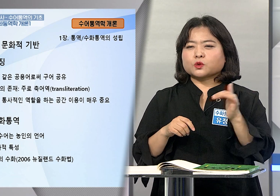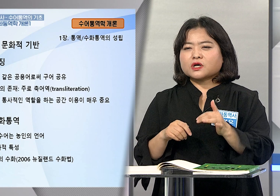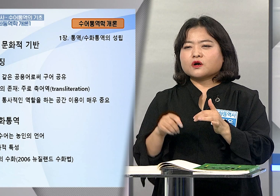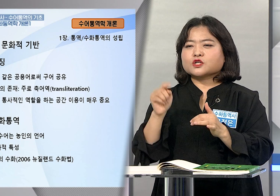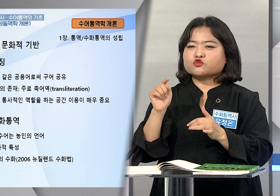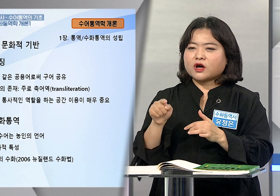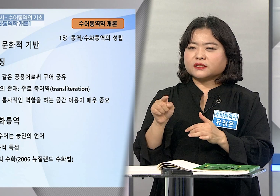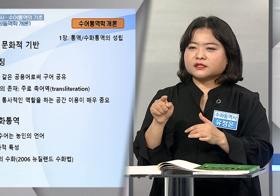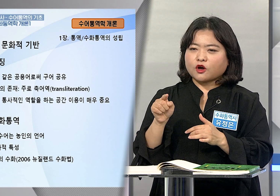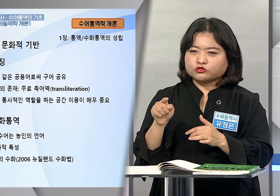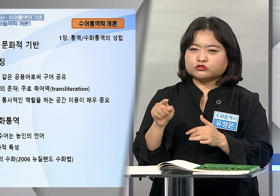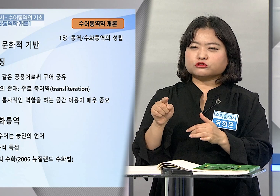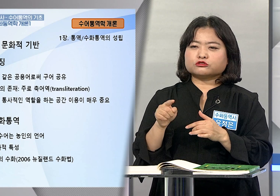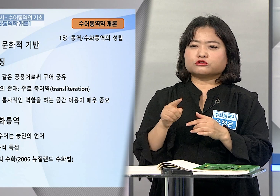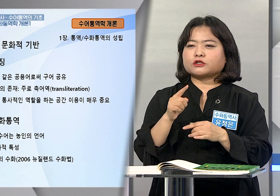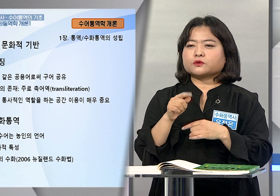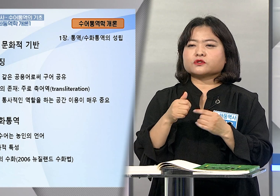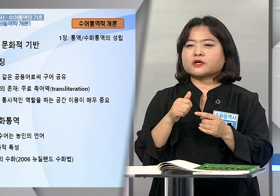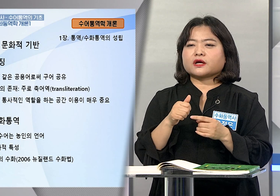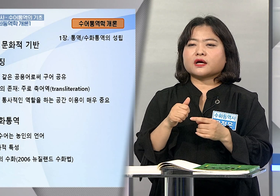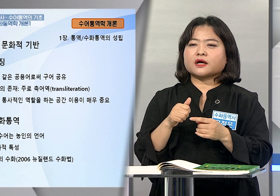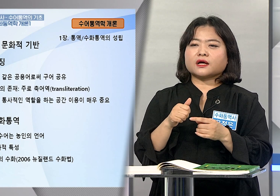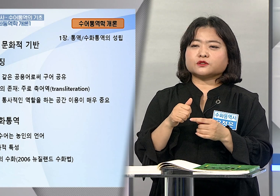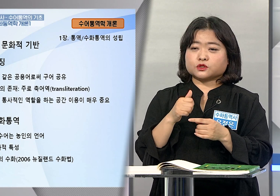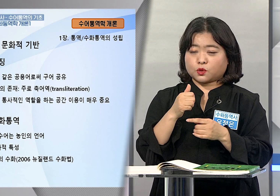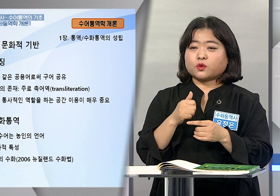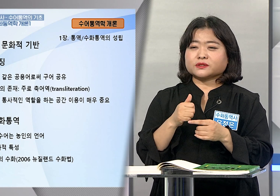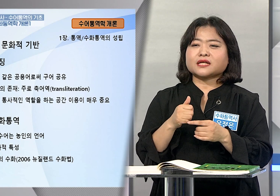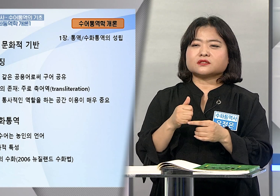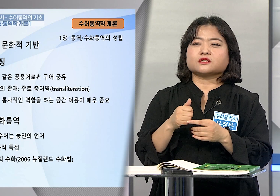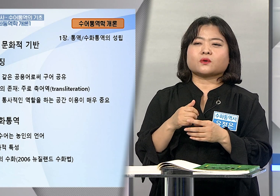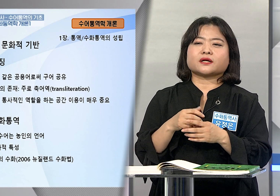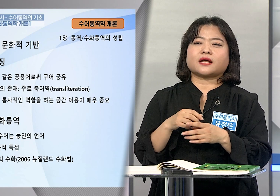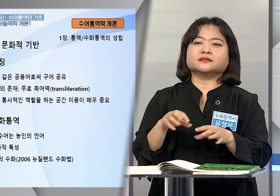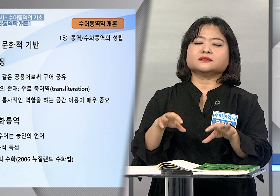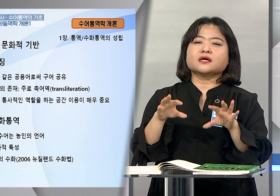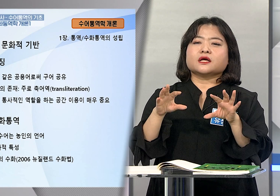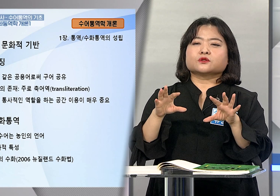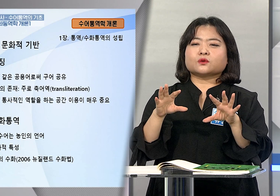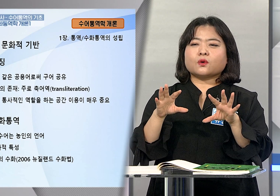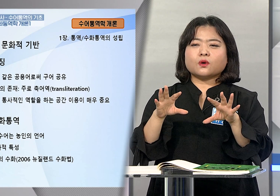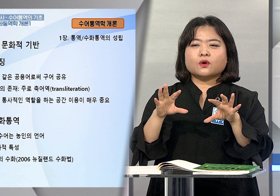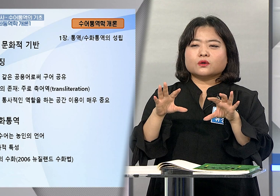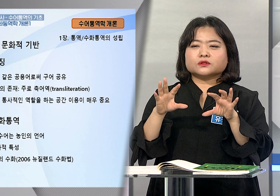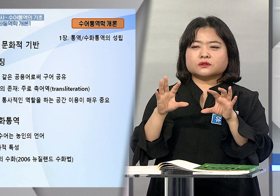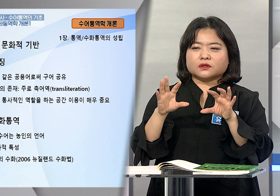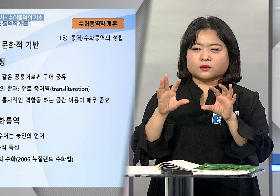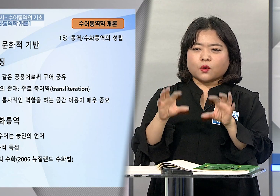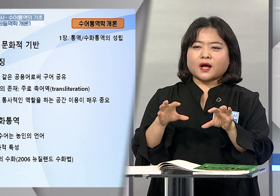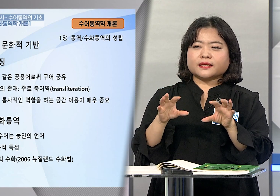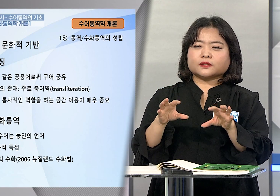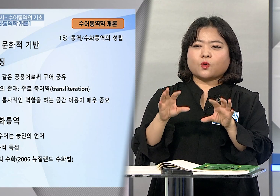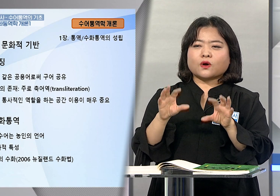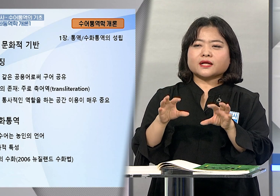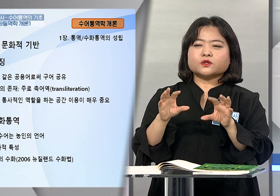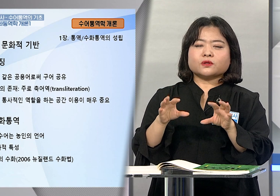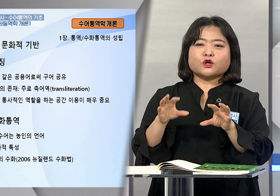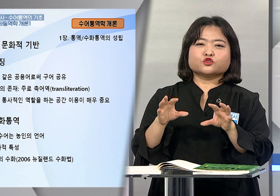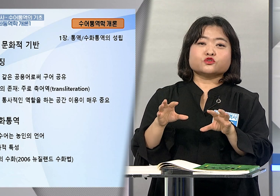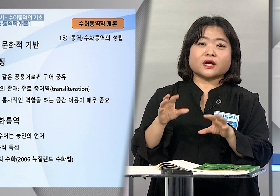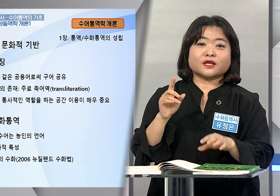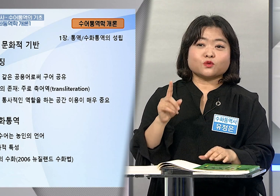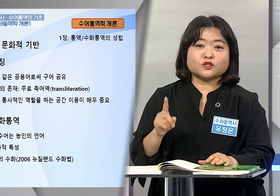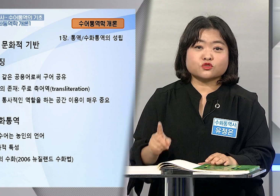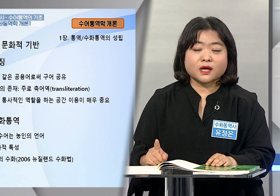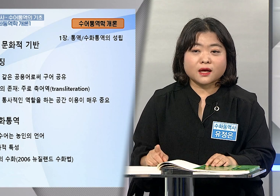그래서 도착어가 수어일 경우 수화 통사적인 역할을 하는 또 공간 이용이